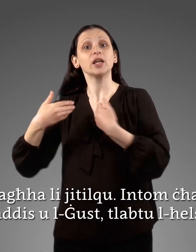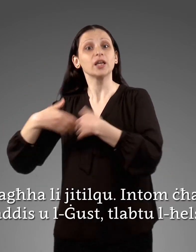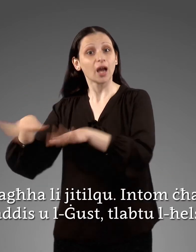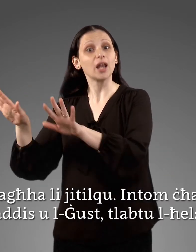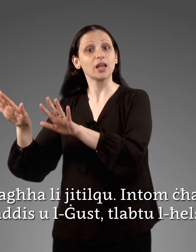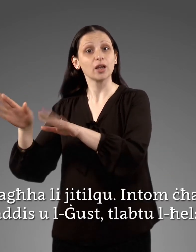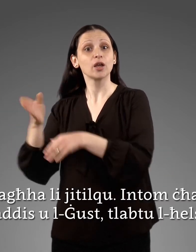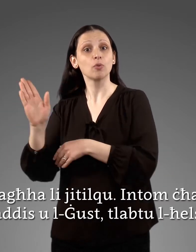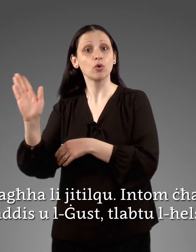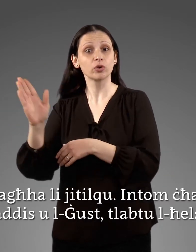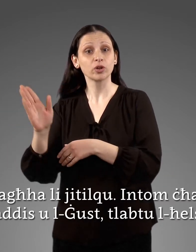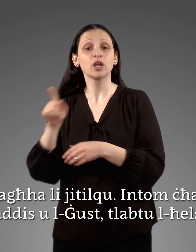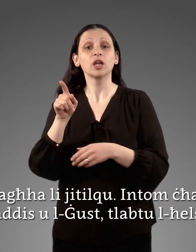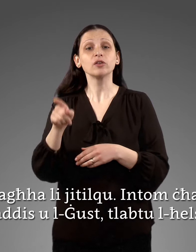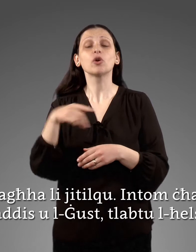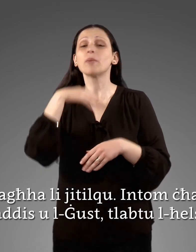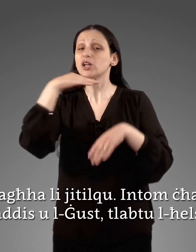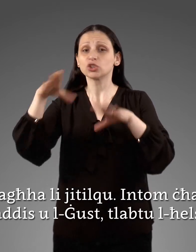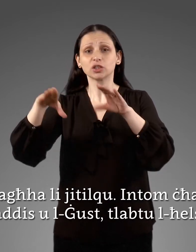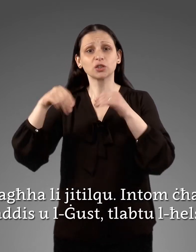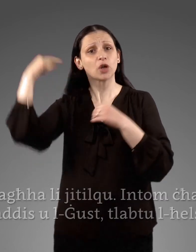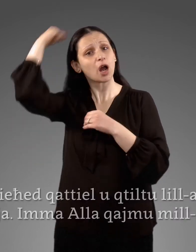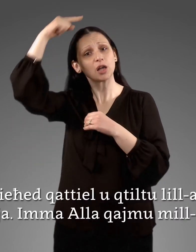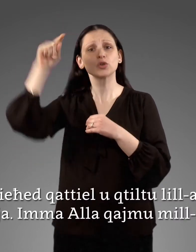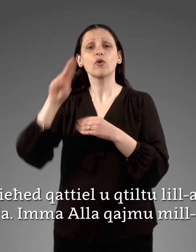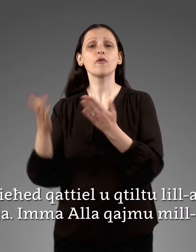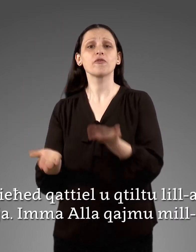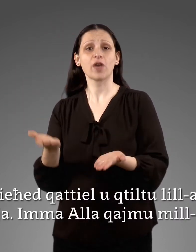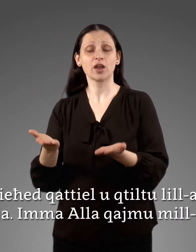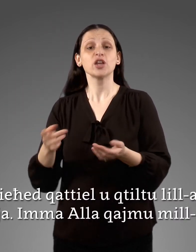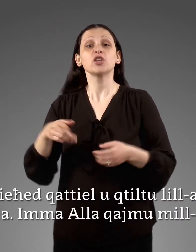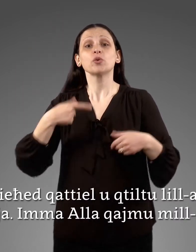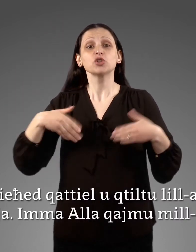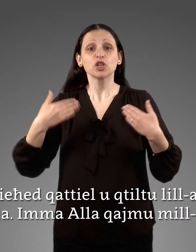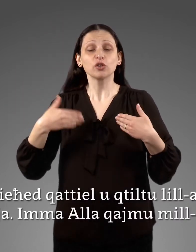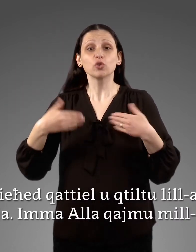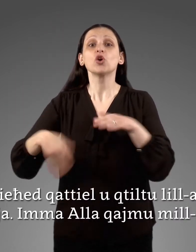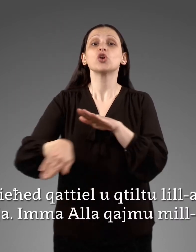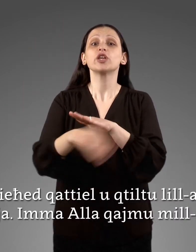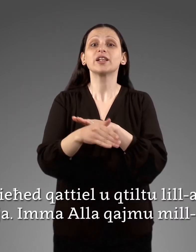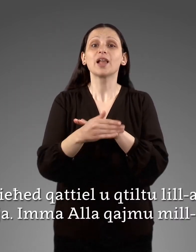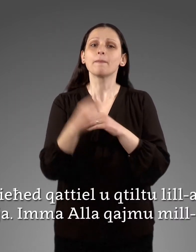تشهدتو القديسو الجست طلبتو الهلسين تاويهت قتيل وقتلتو للاوتور